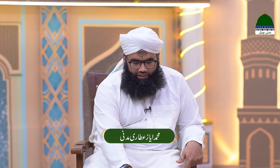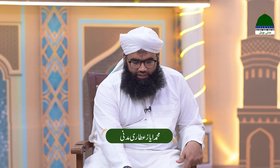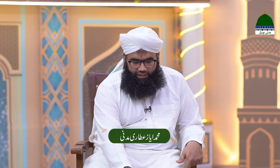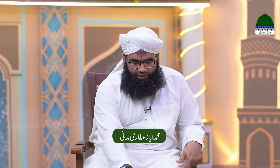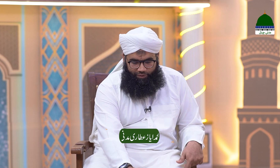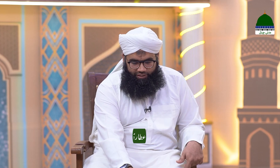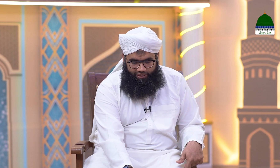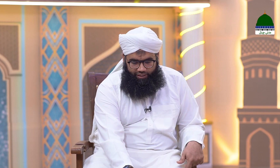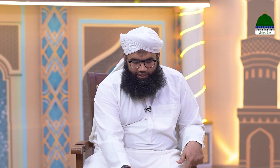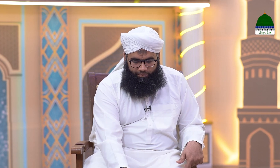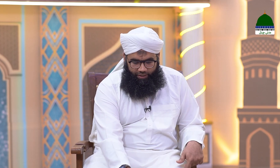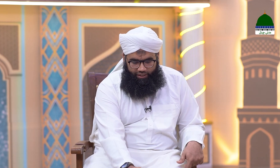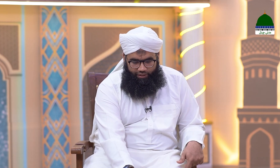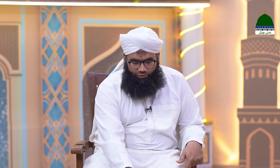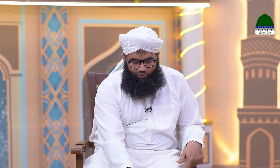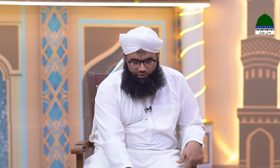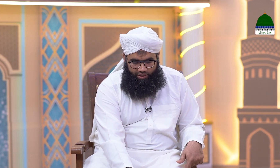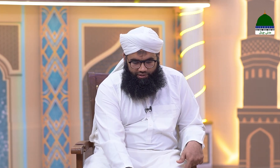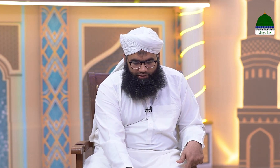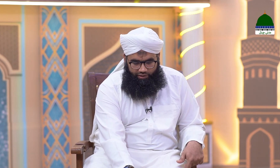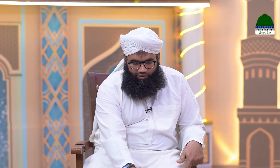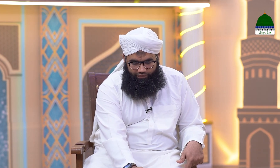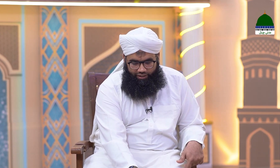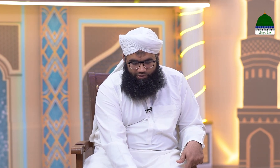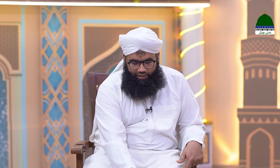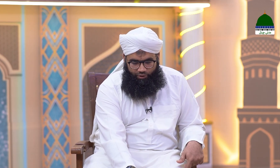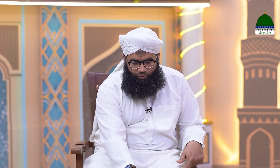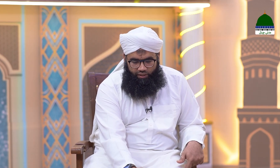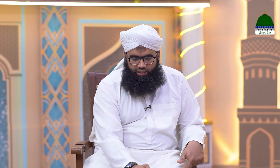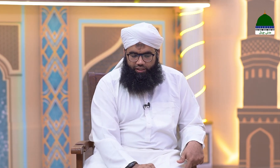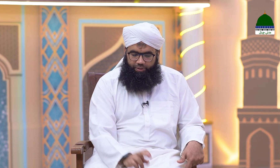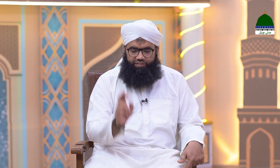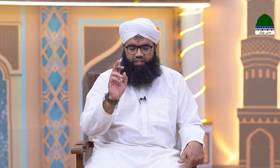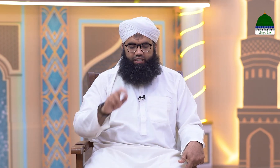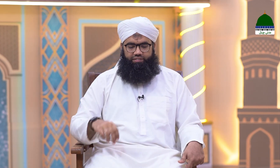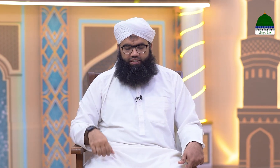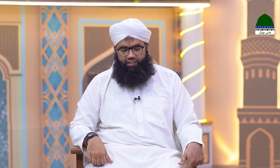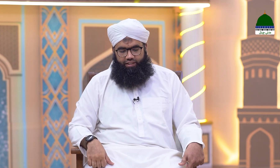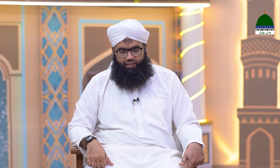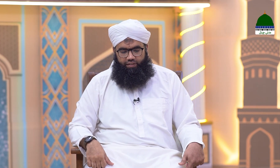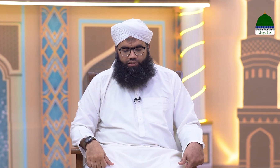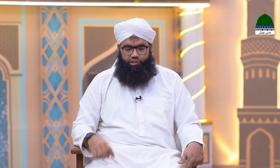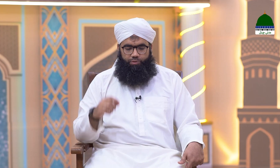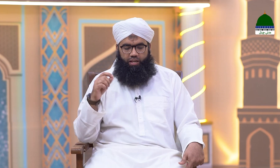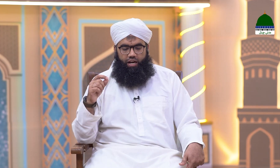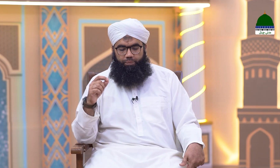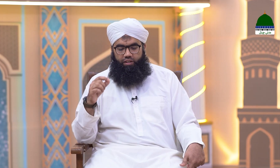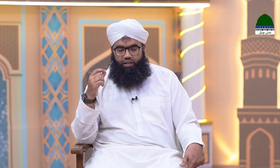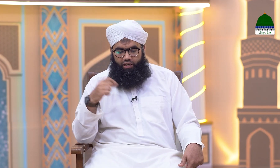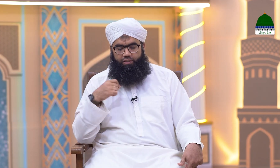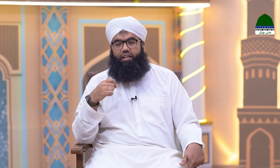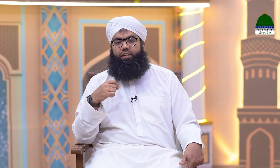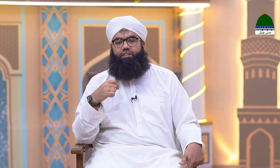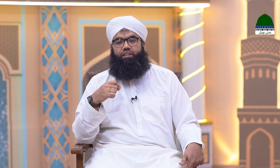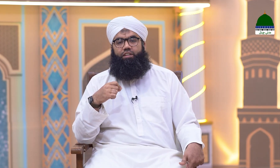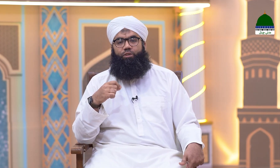اللہ تعالی عنہا فرماتی ہیں، میں نے رسول اللہ صلی اللہ علیہ وآلہ وسلم کو کبھی اس طرح ہنستے نہیں دیکھا جس میں آپ کا